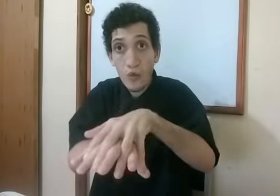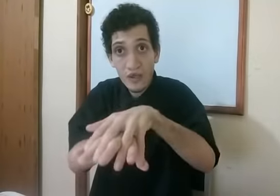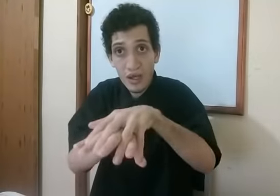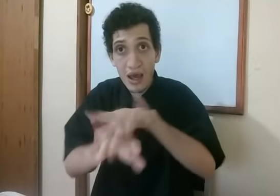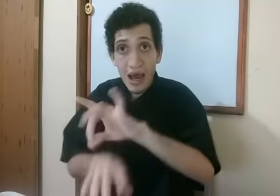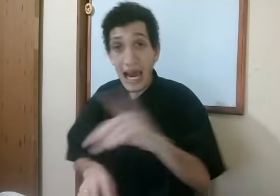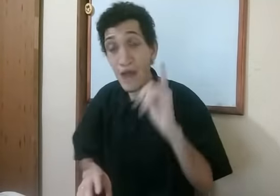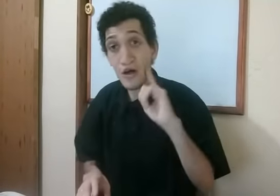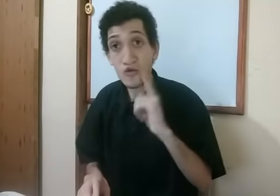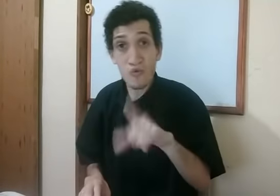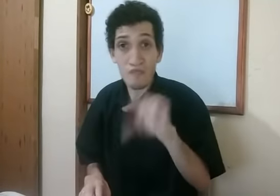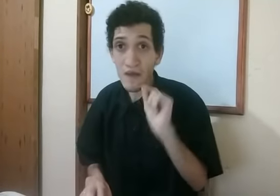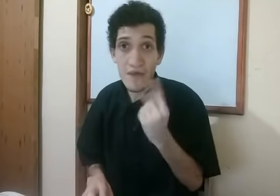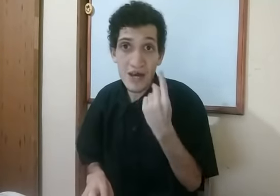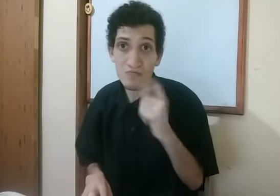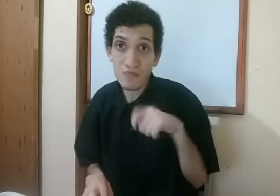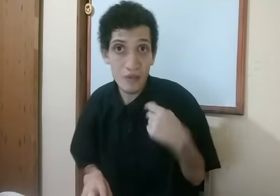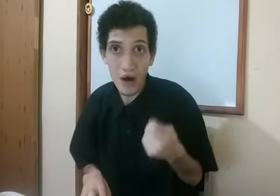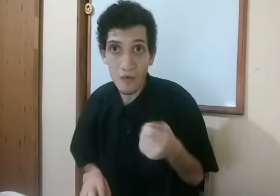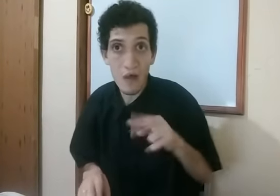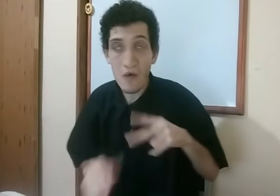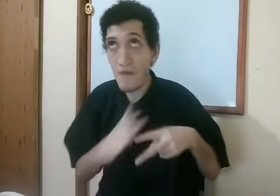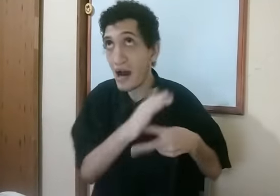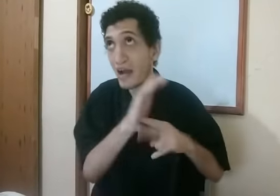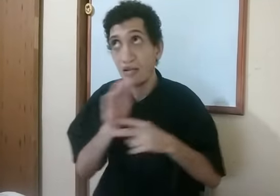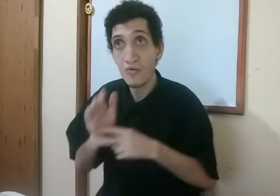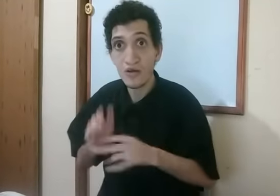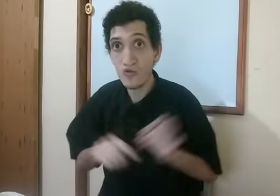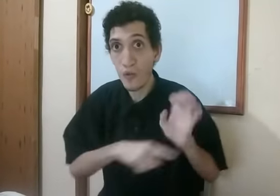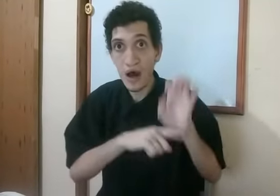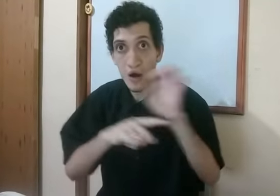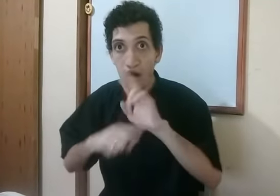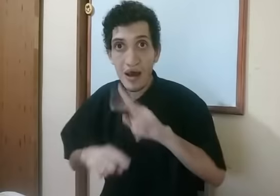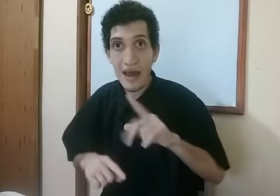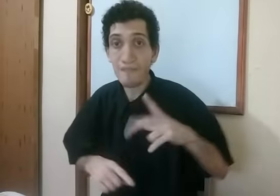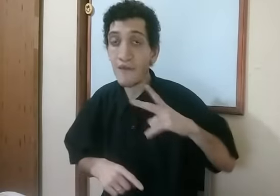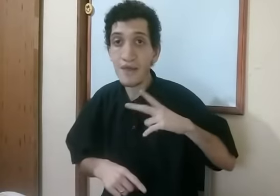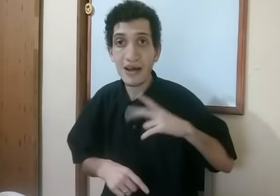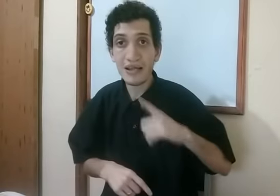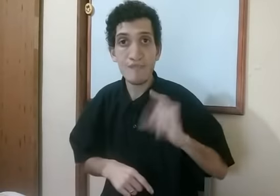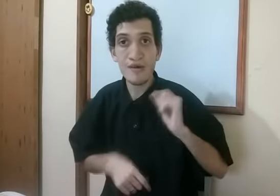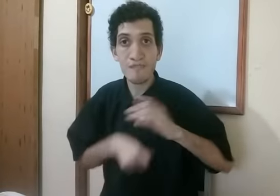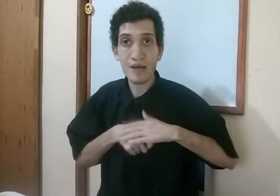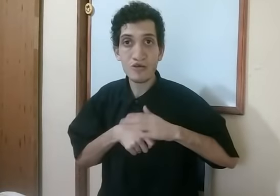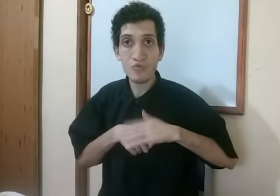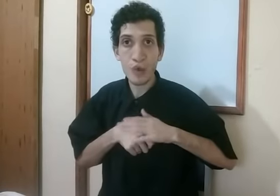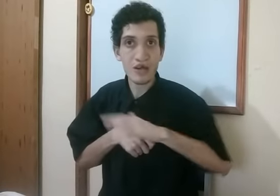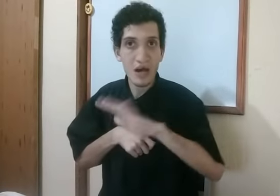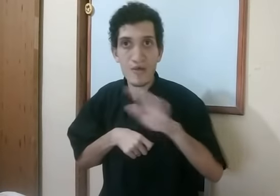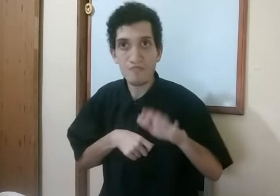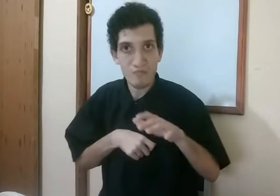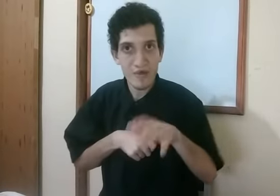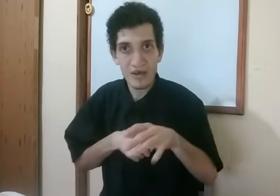Incluir, a da sua prefere um sinal. Não é variação regional, é preferência mesmo particular a nenhum, nesse